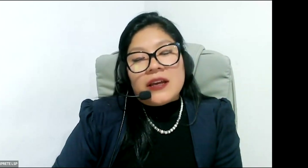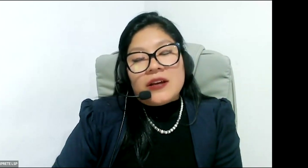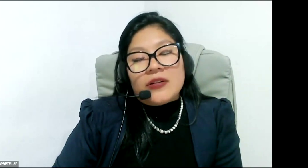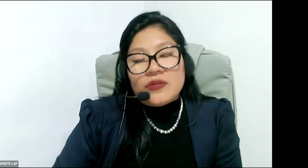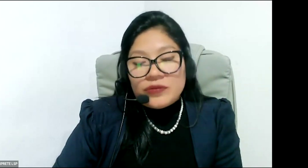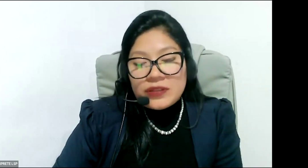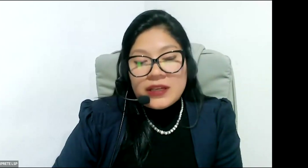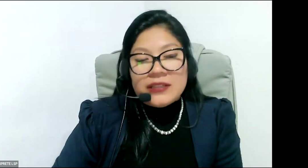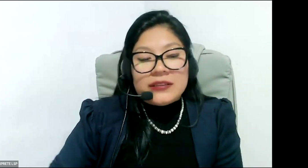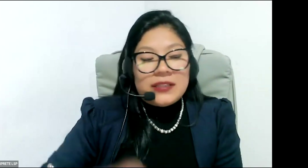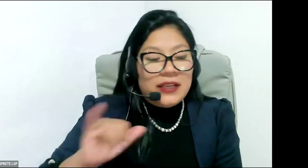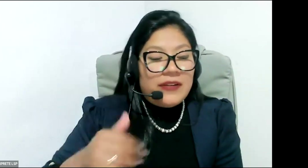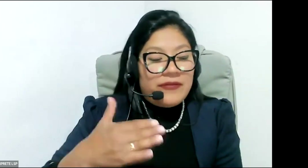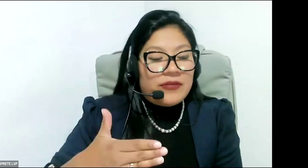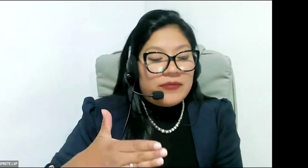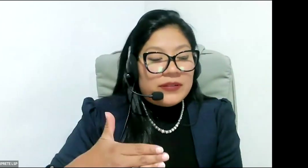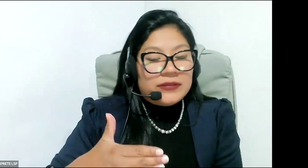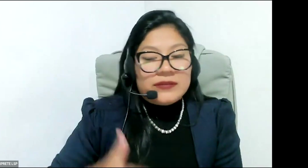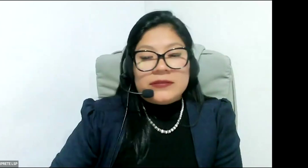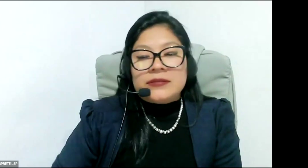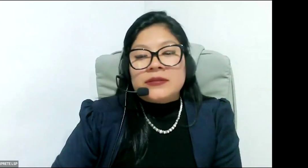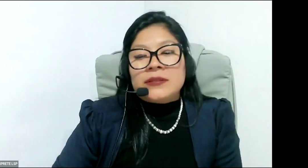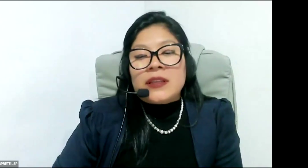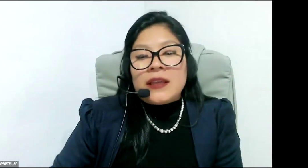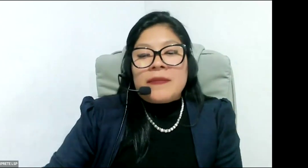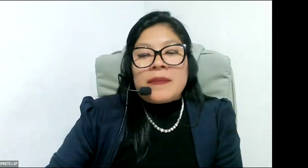segunda j y la